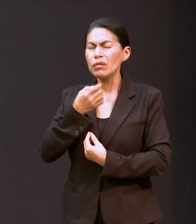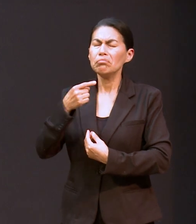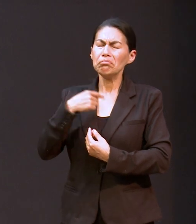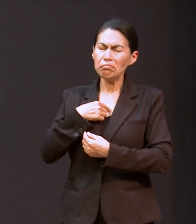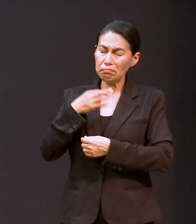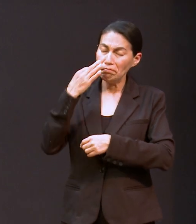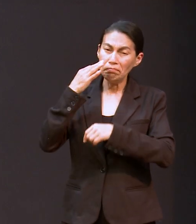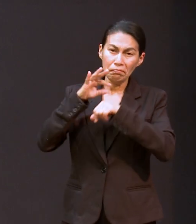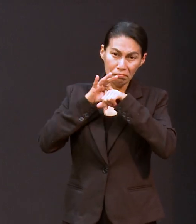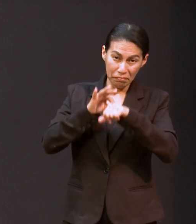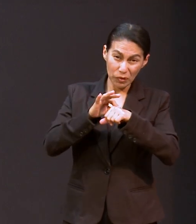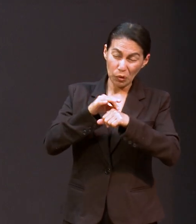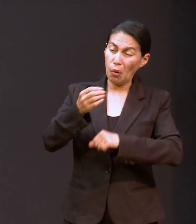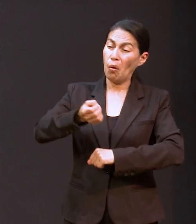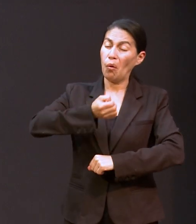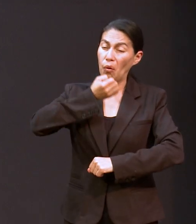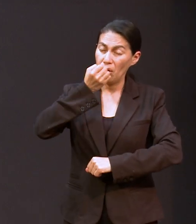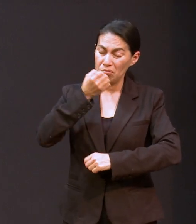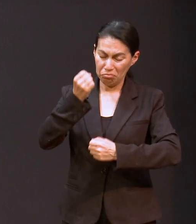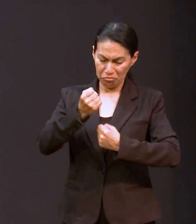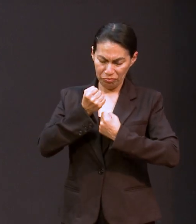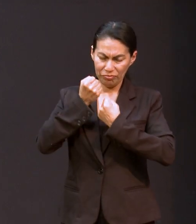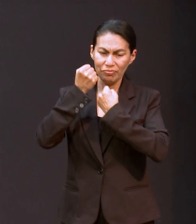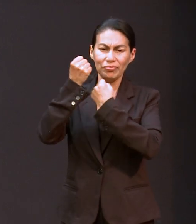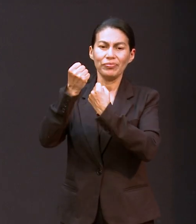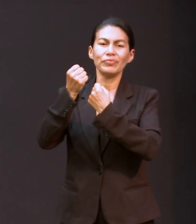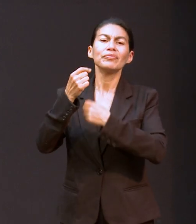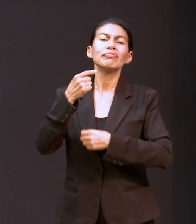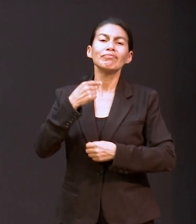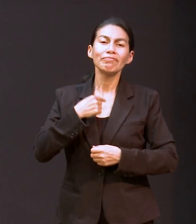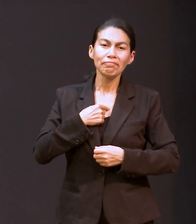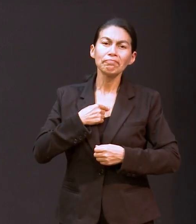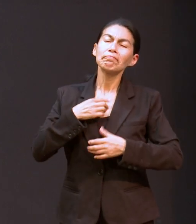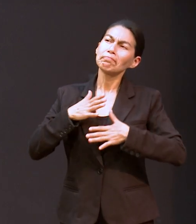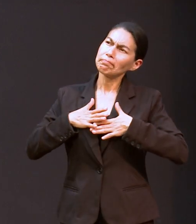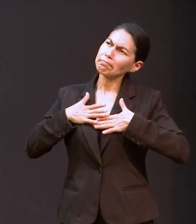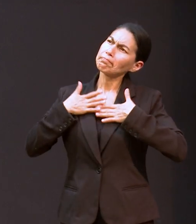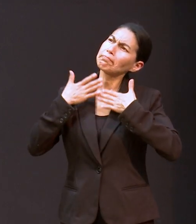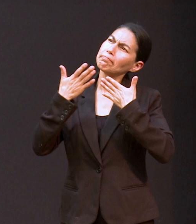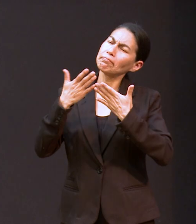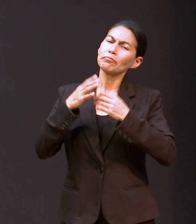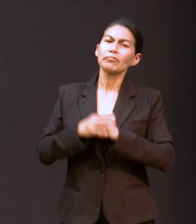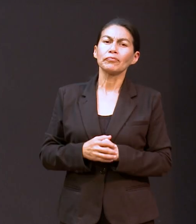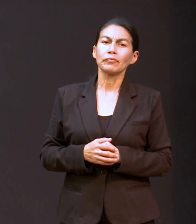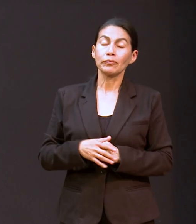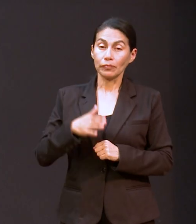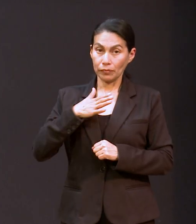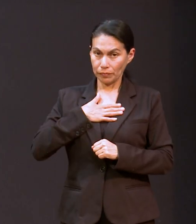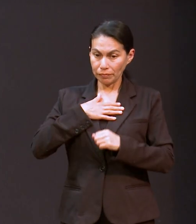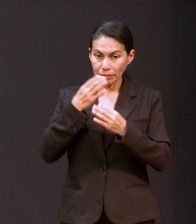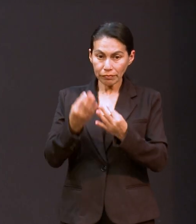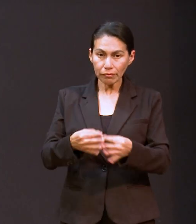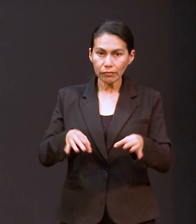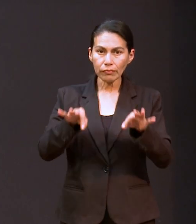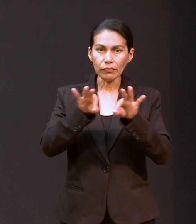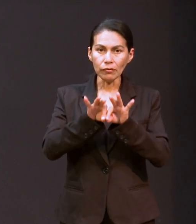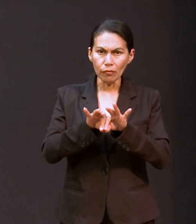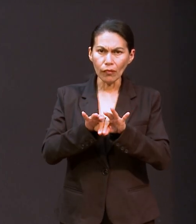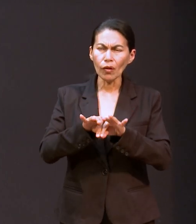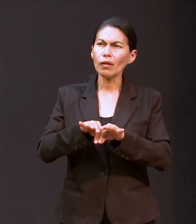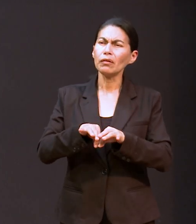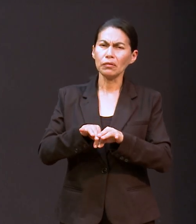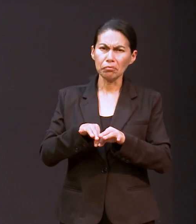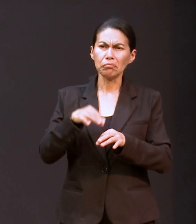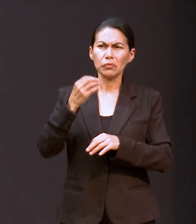vi en mi familia vi el poder de la oración y ha sido algo al cual es importante para mí